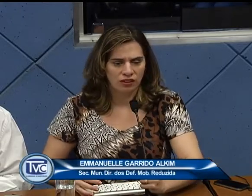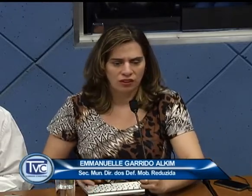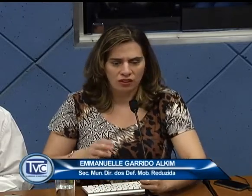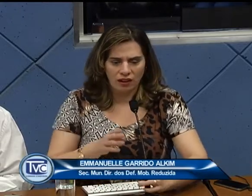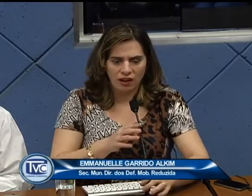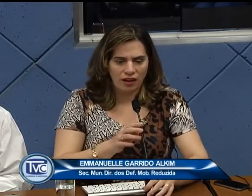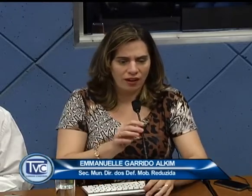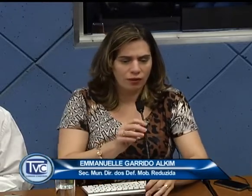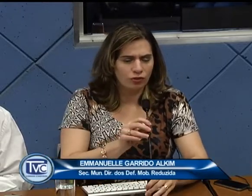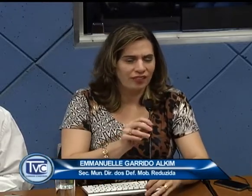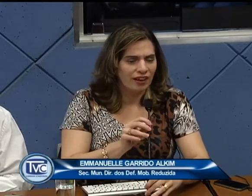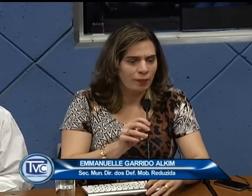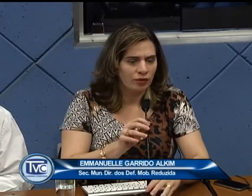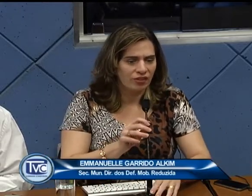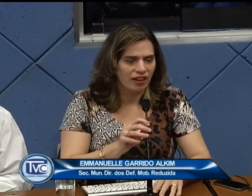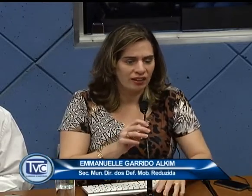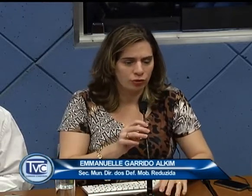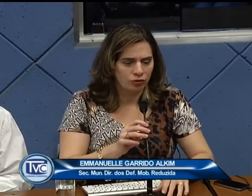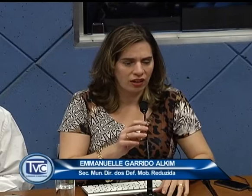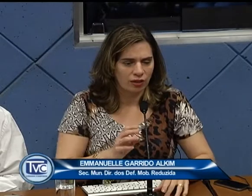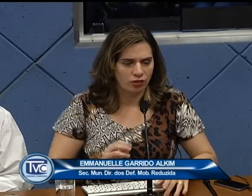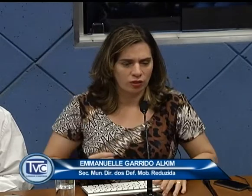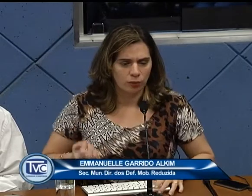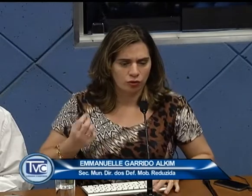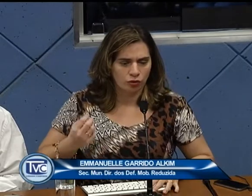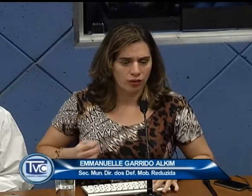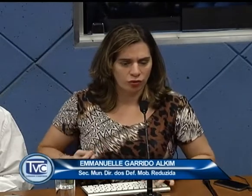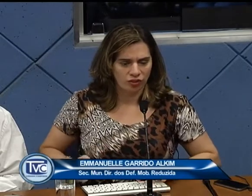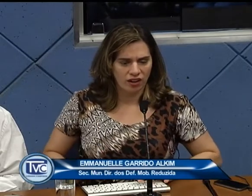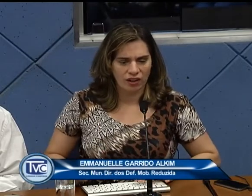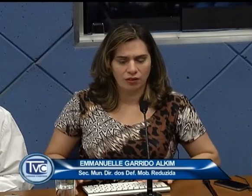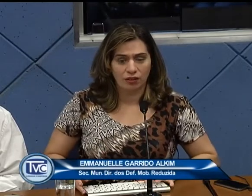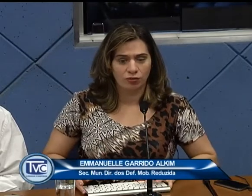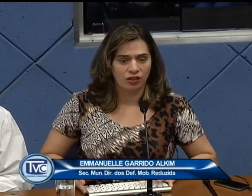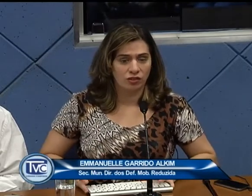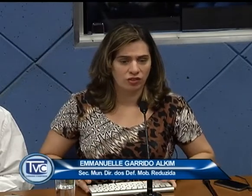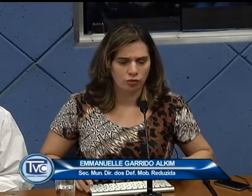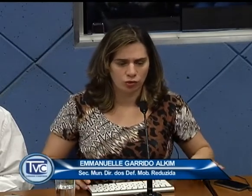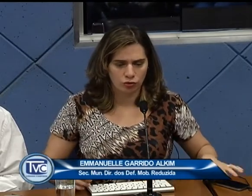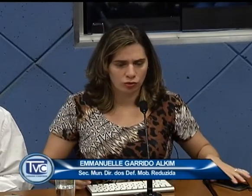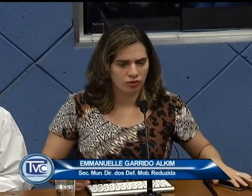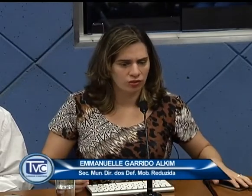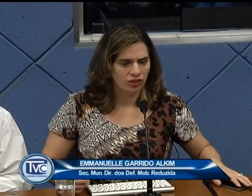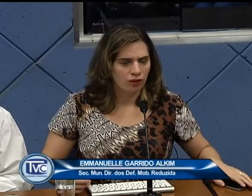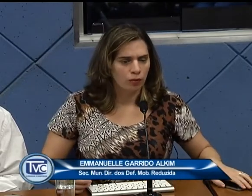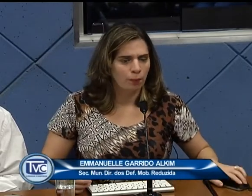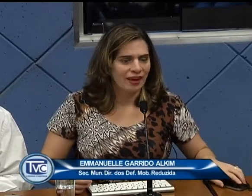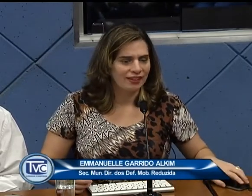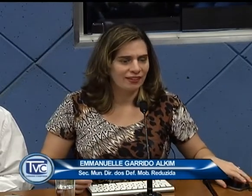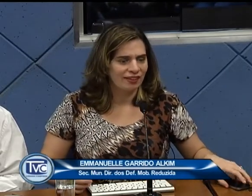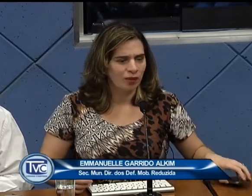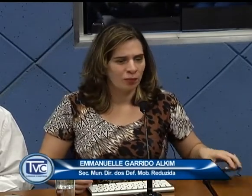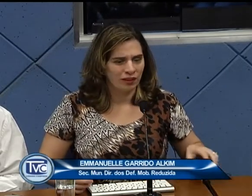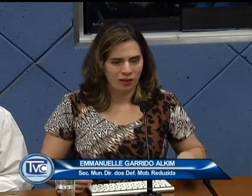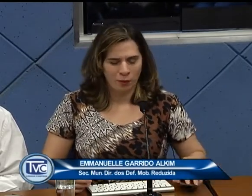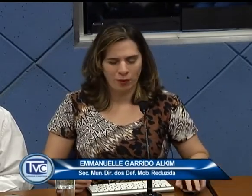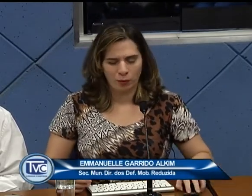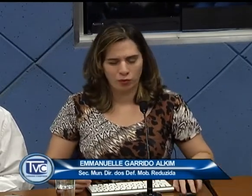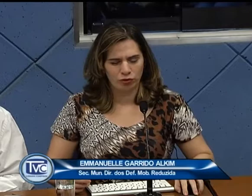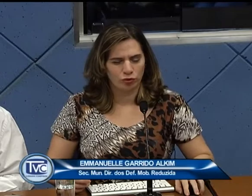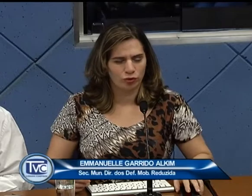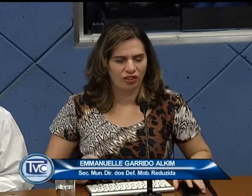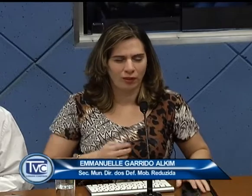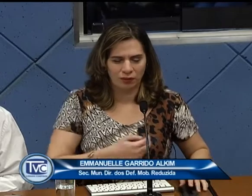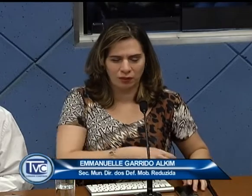juntos. Os detalhamentos técnicos, claro, de atribuições de aula, enfim, essas questões todas, o MEC determina, né,